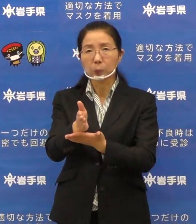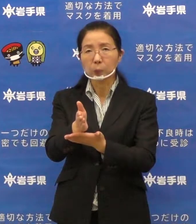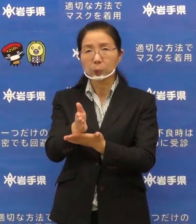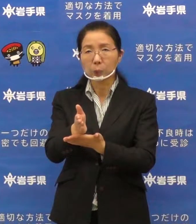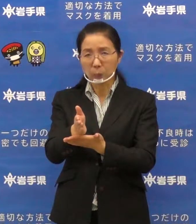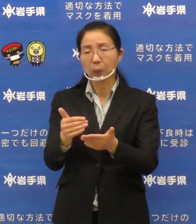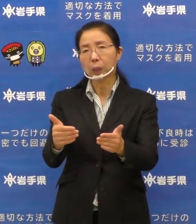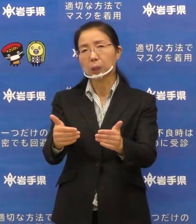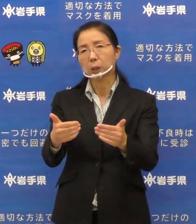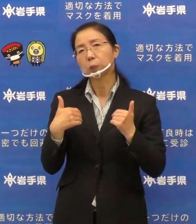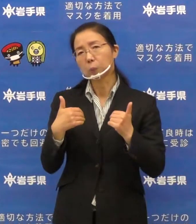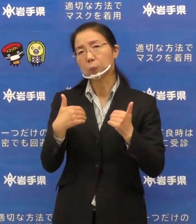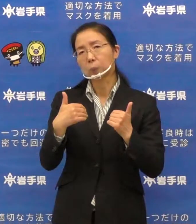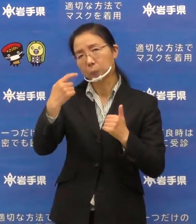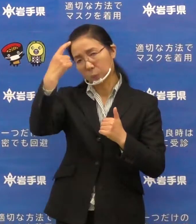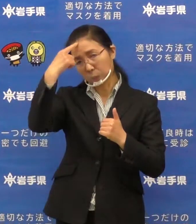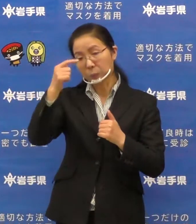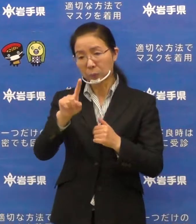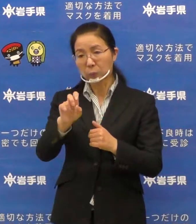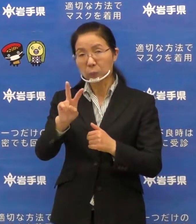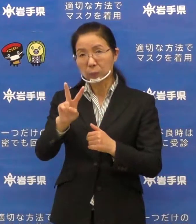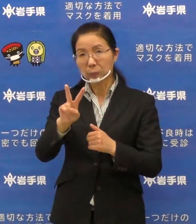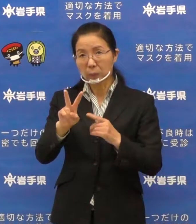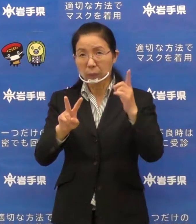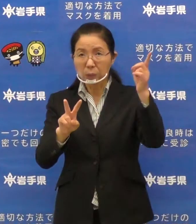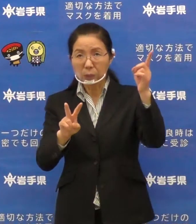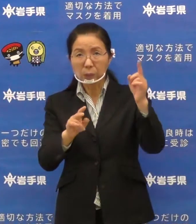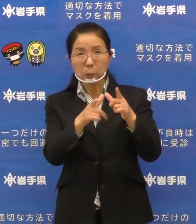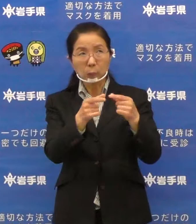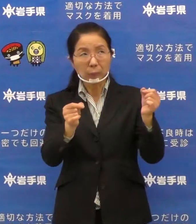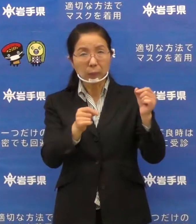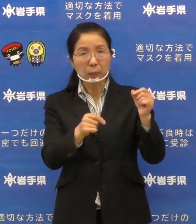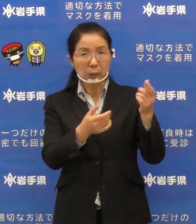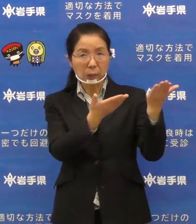が必要ということで、